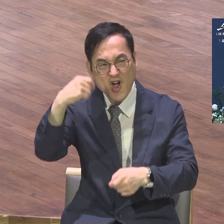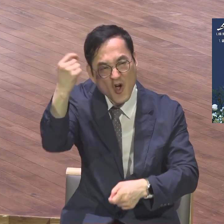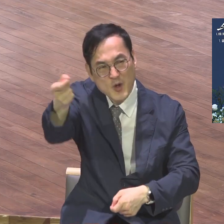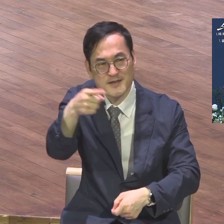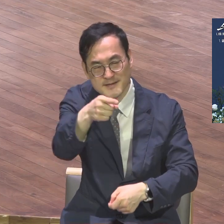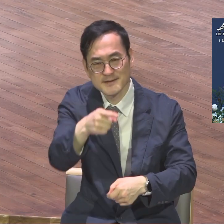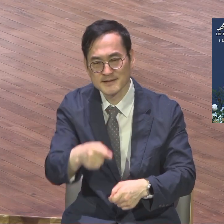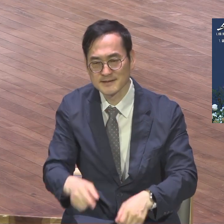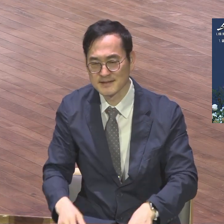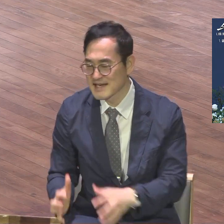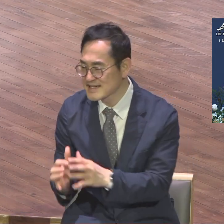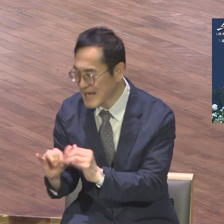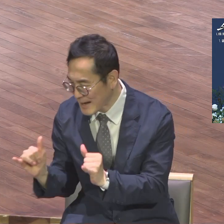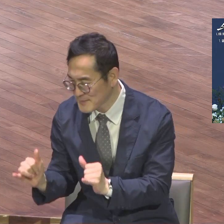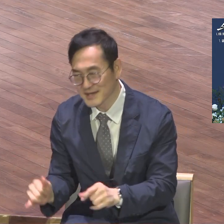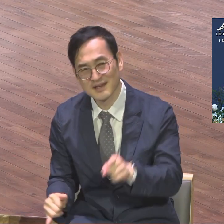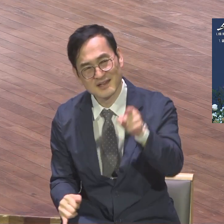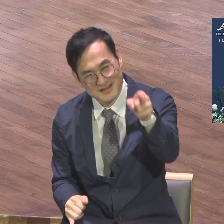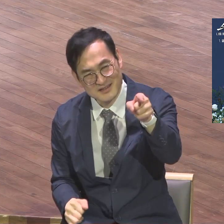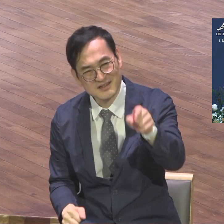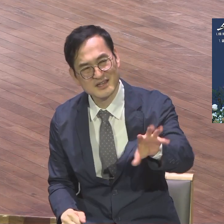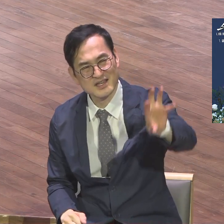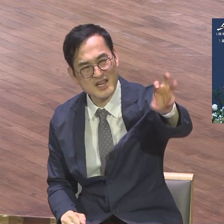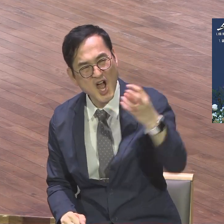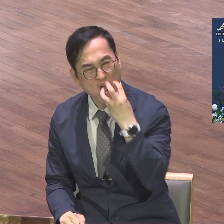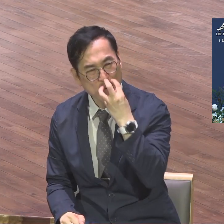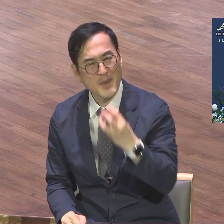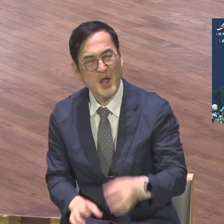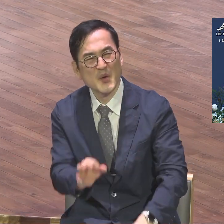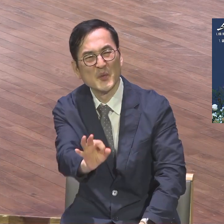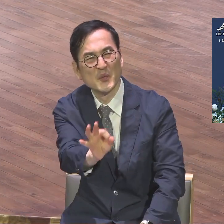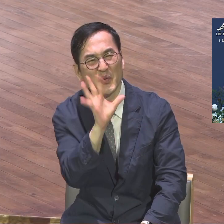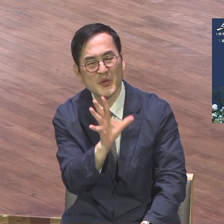영원토록 사람이 내게서 열매를 따먹지